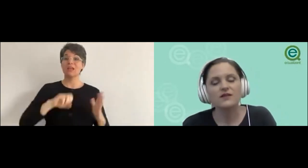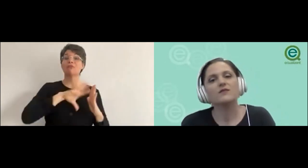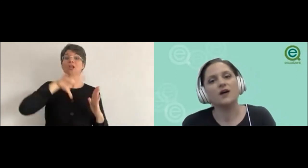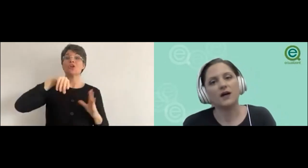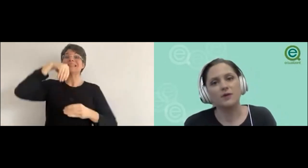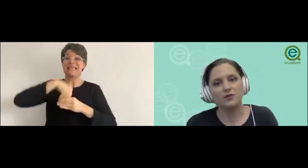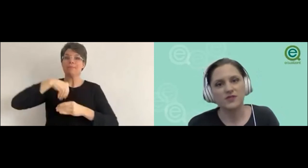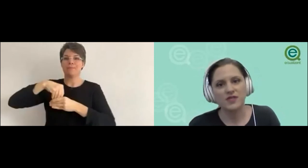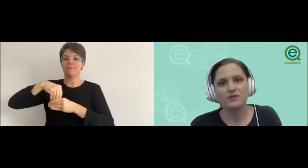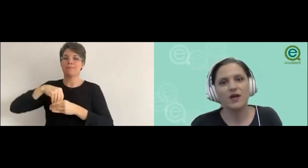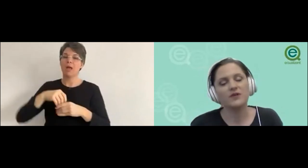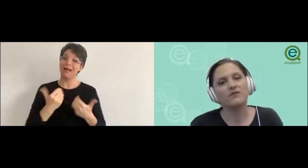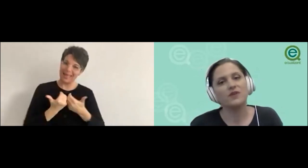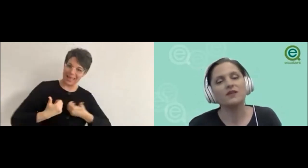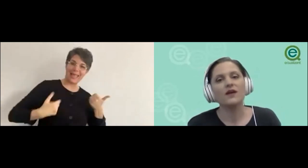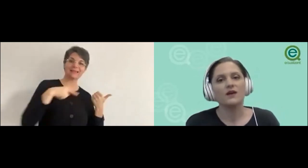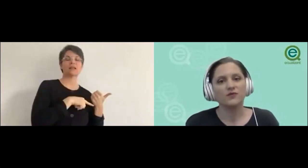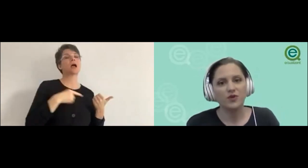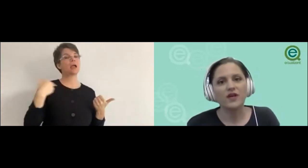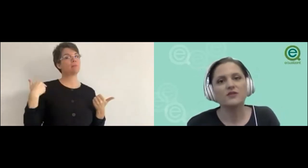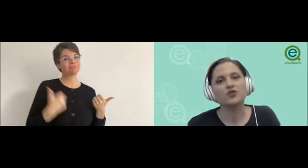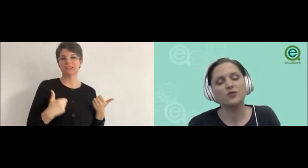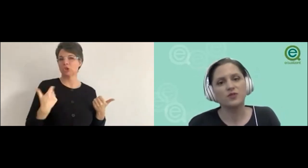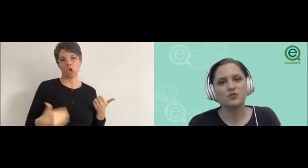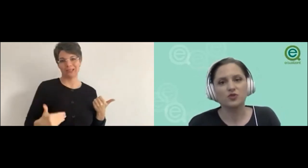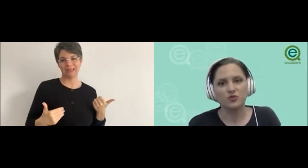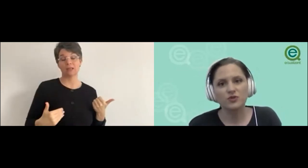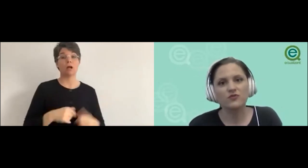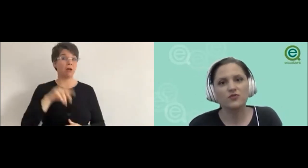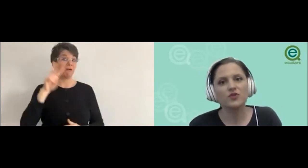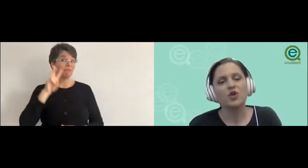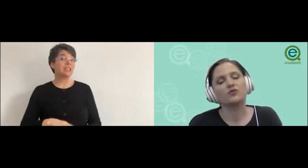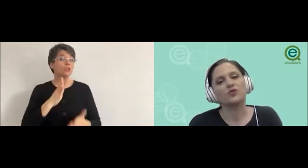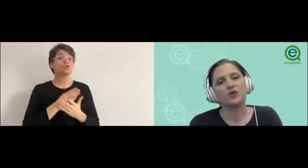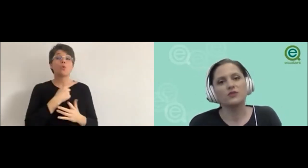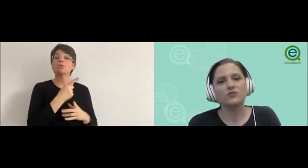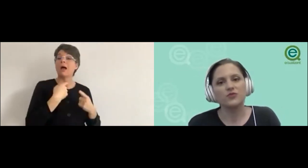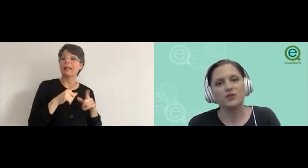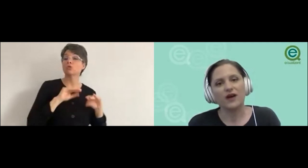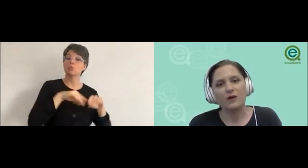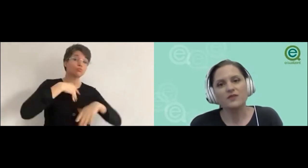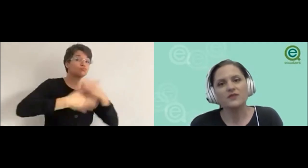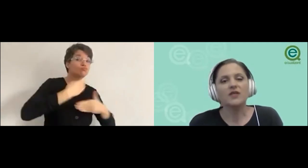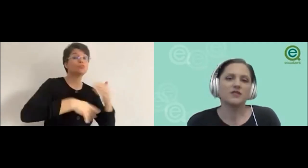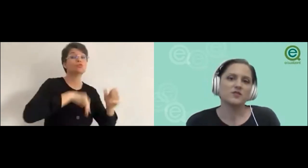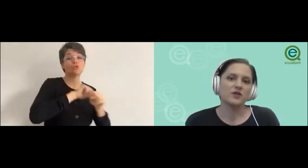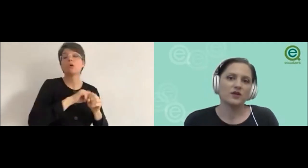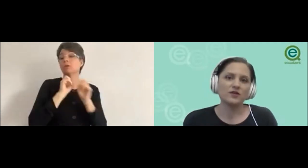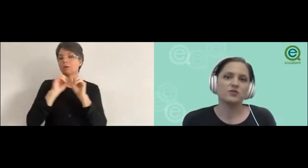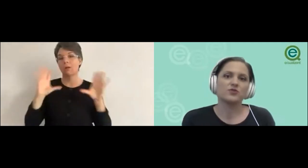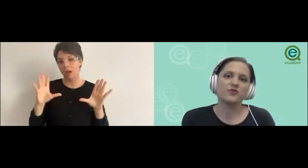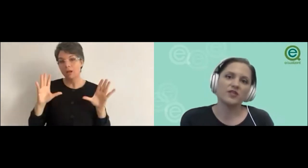an. Wir haben aber Konzepte, wir haben in Wien erfolgreiche Schulungen dazu schon durchgeführt und die könnten natürlich im Rahmen des